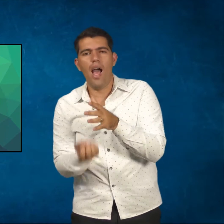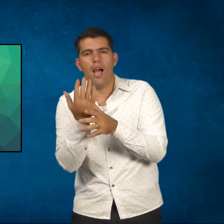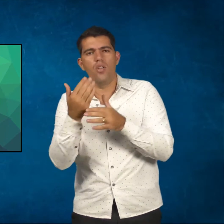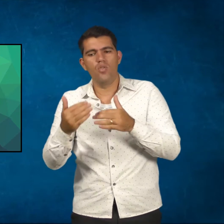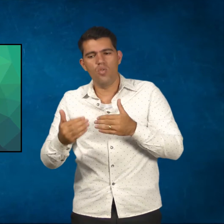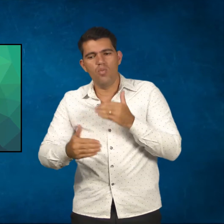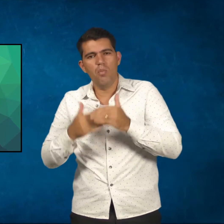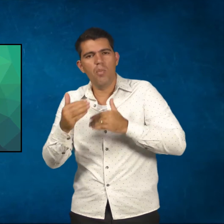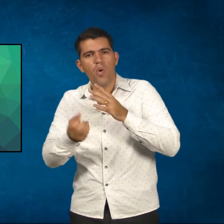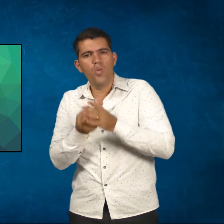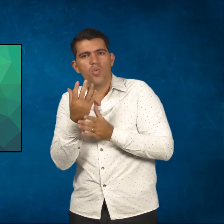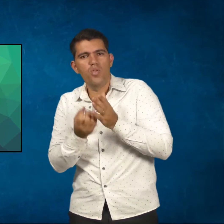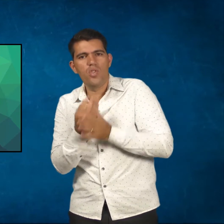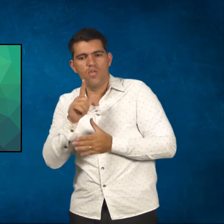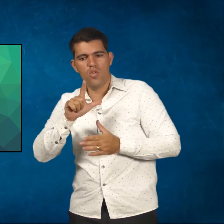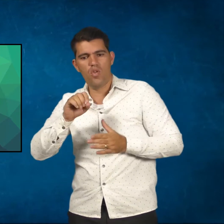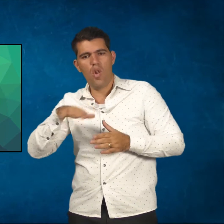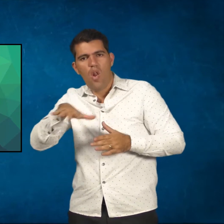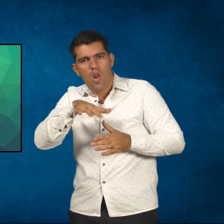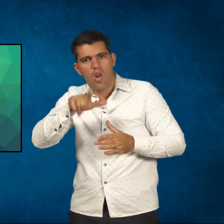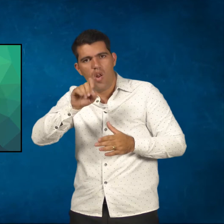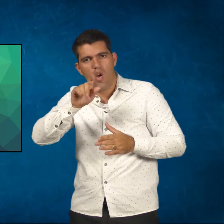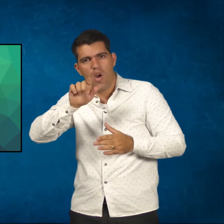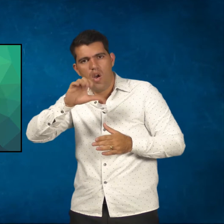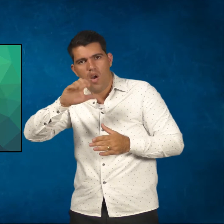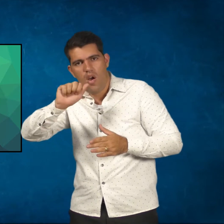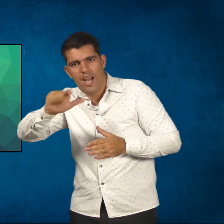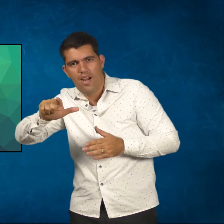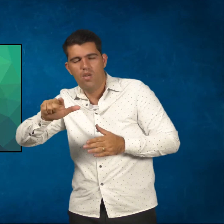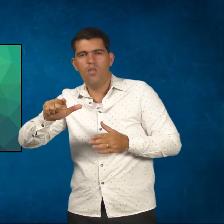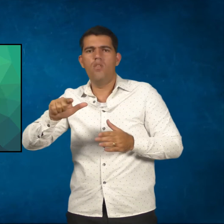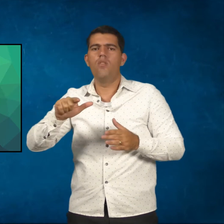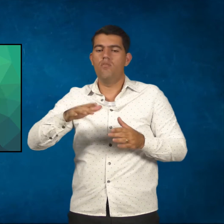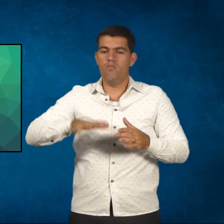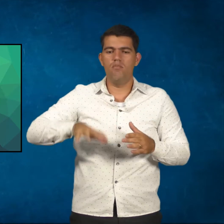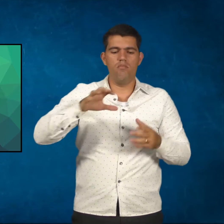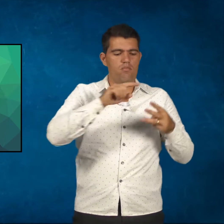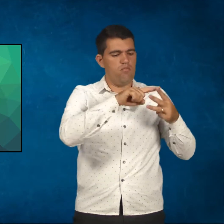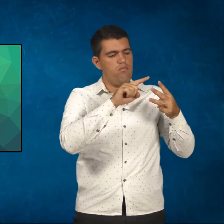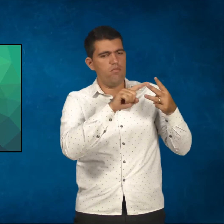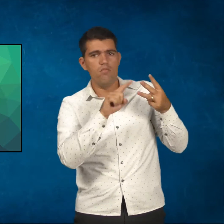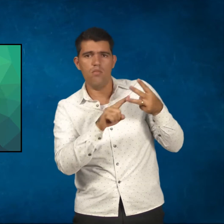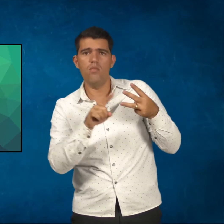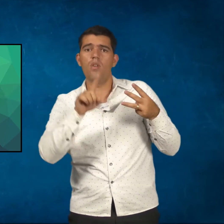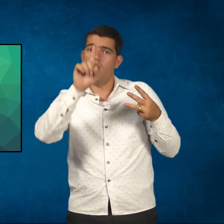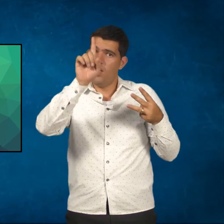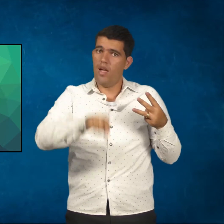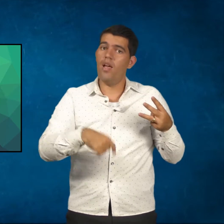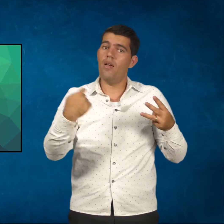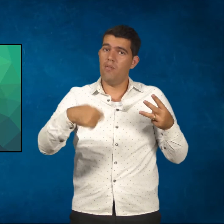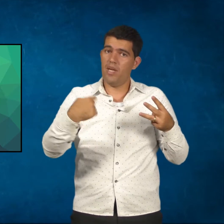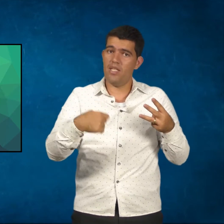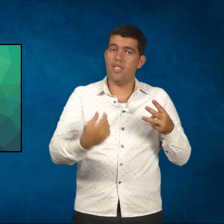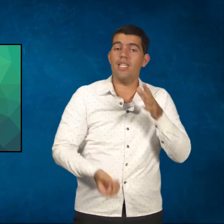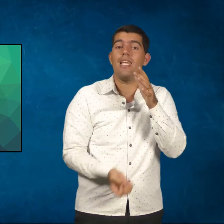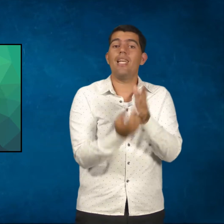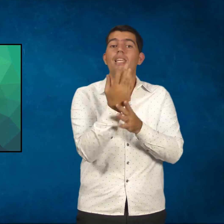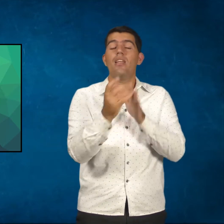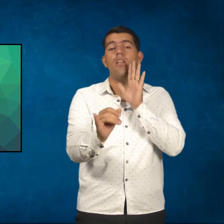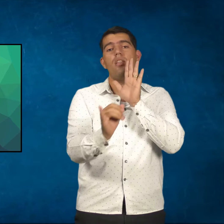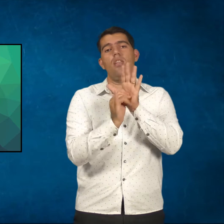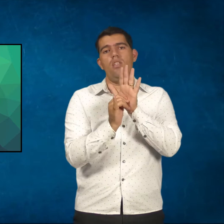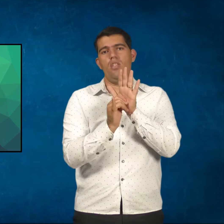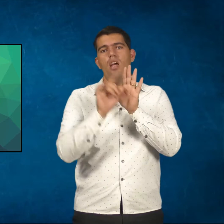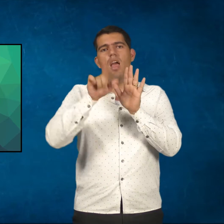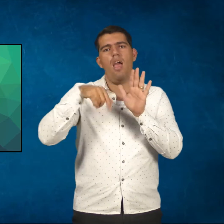locais. Esses fatores estão diretamente relacionados à construção de uma identidade